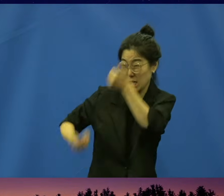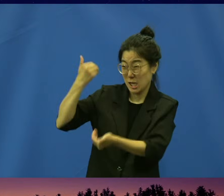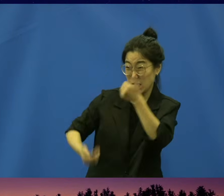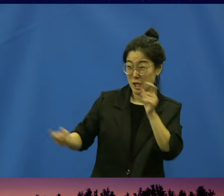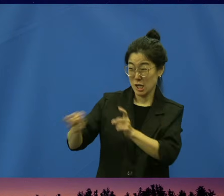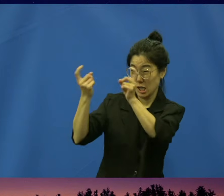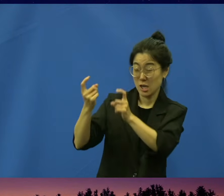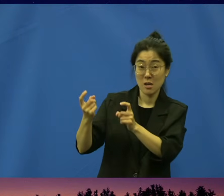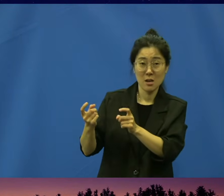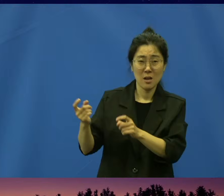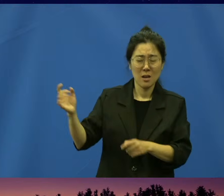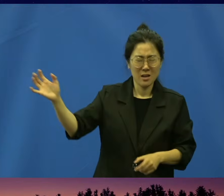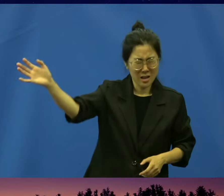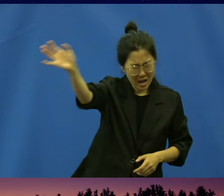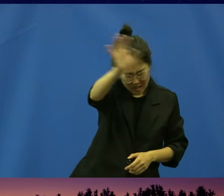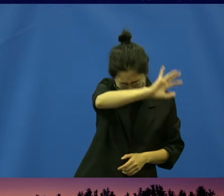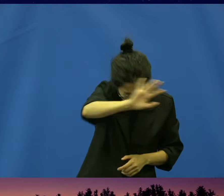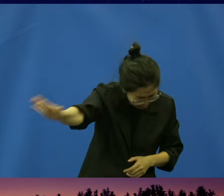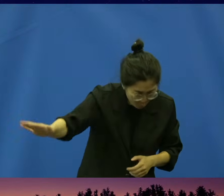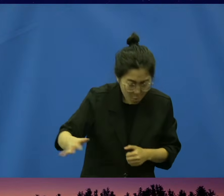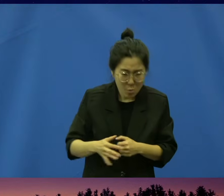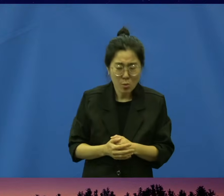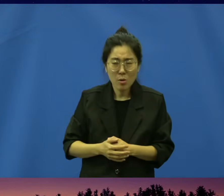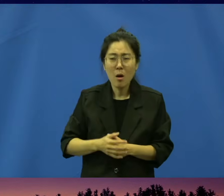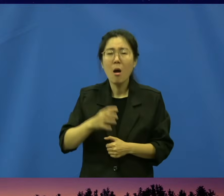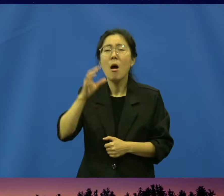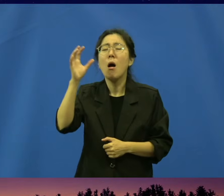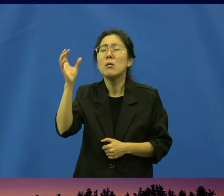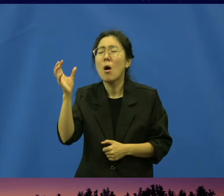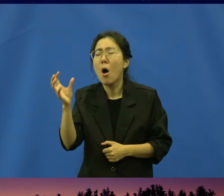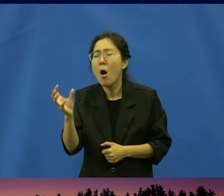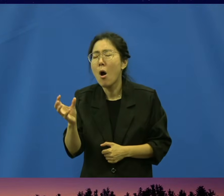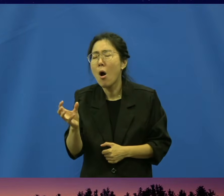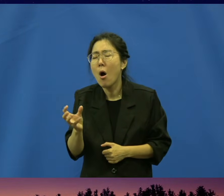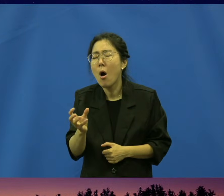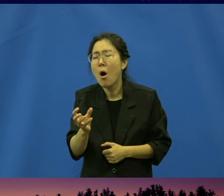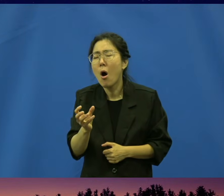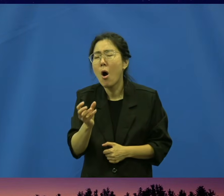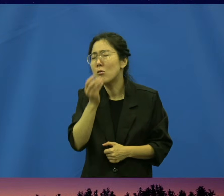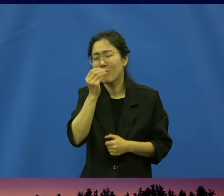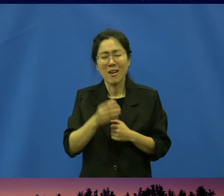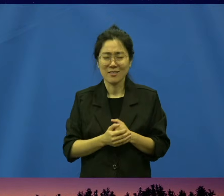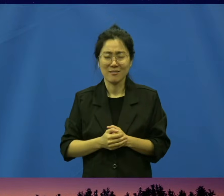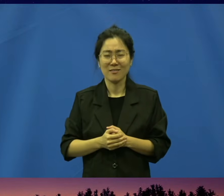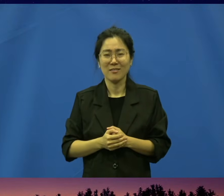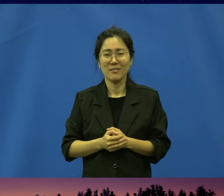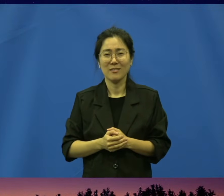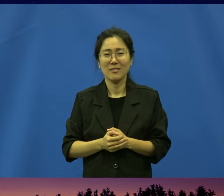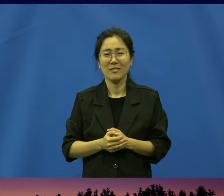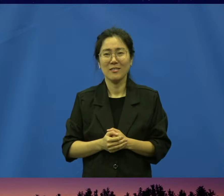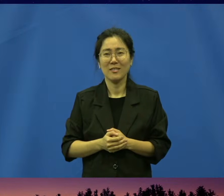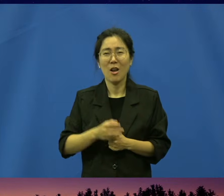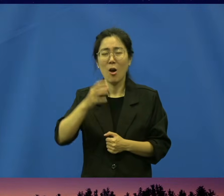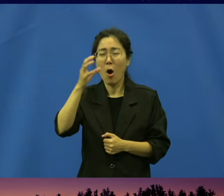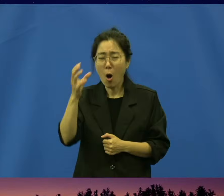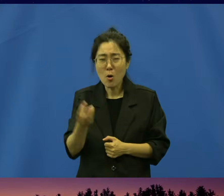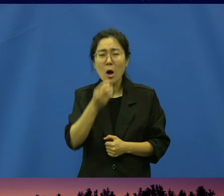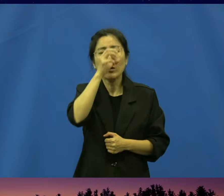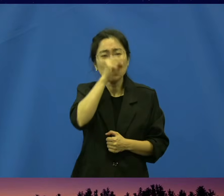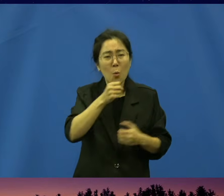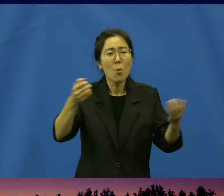불신자들을 향하여는 선행을 베푸십시오 하는 얘기가 너무너무도 많이 나오는 거예요. 왜